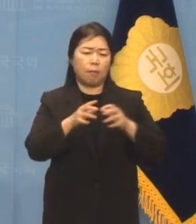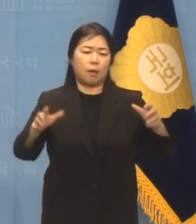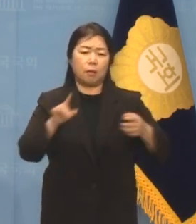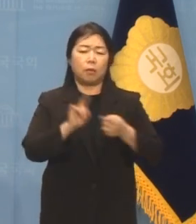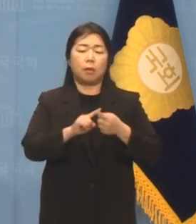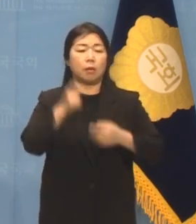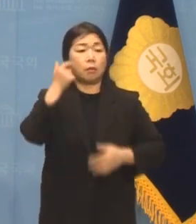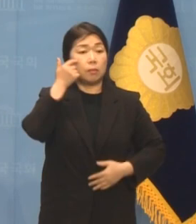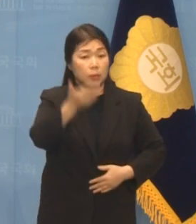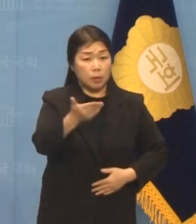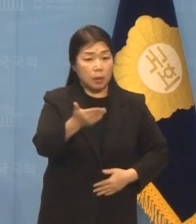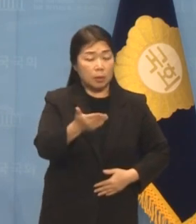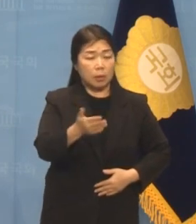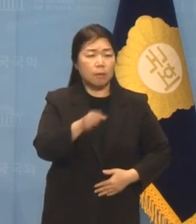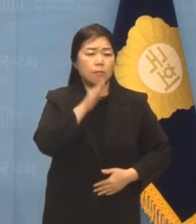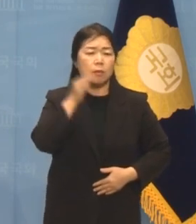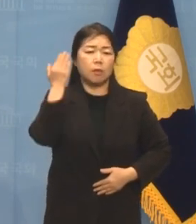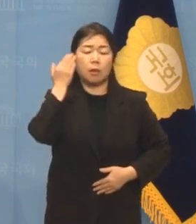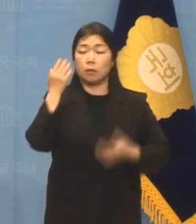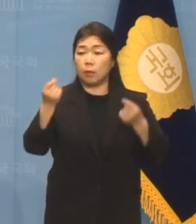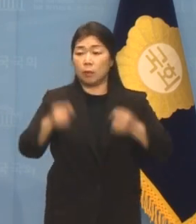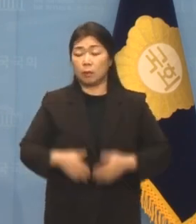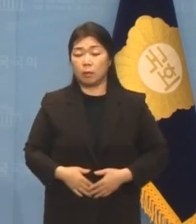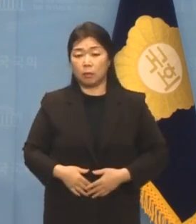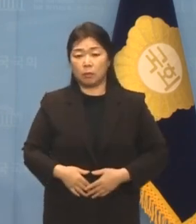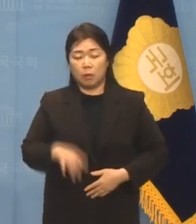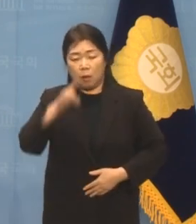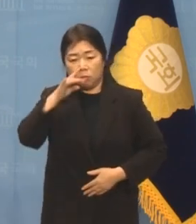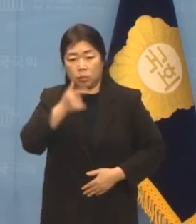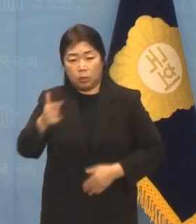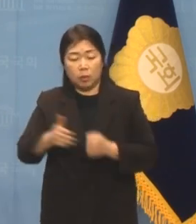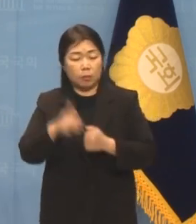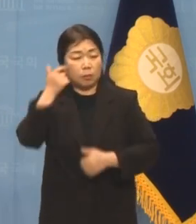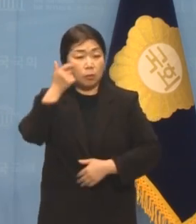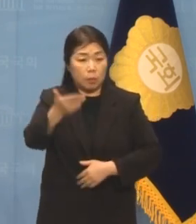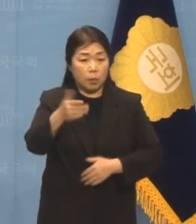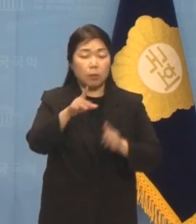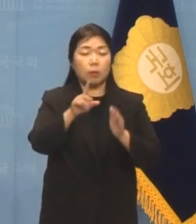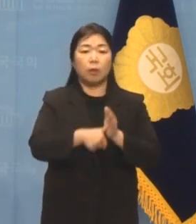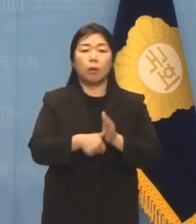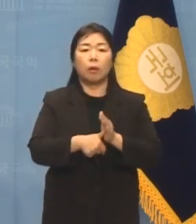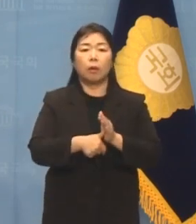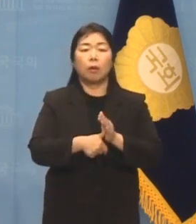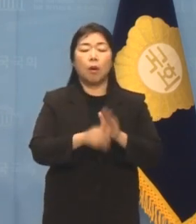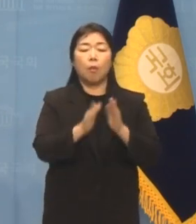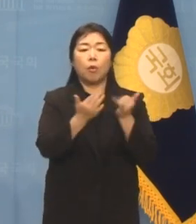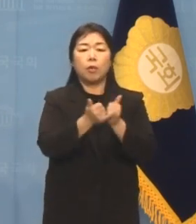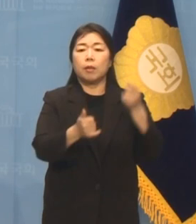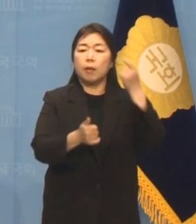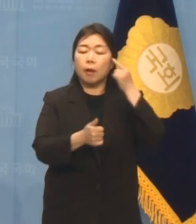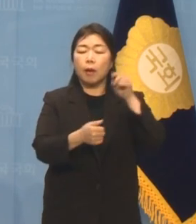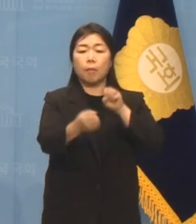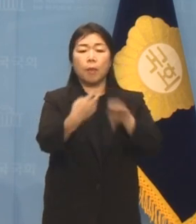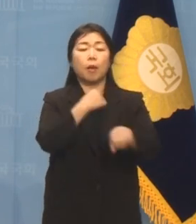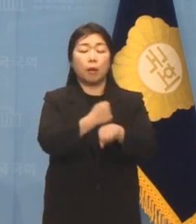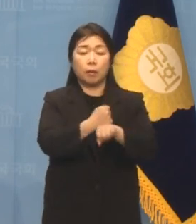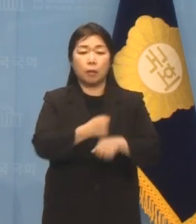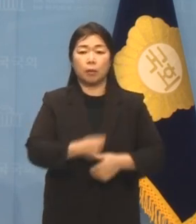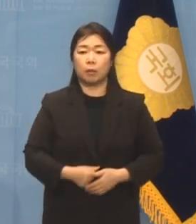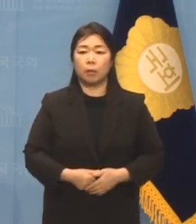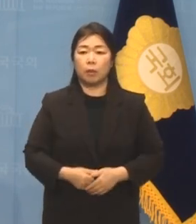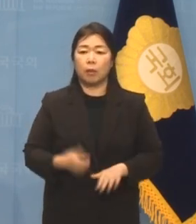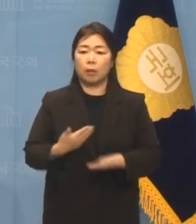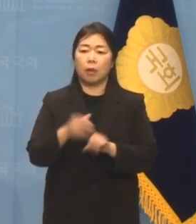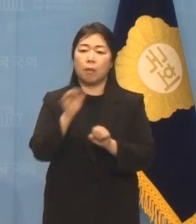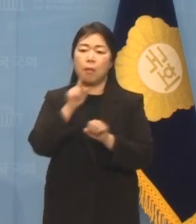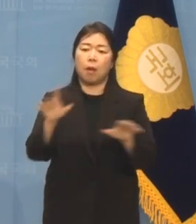지극히 정상입니다 질문에 대한 본인의 생각을 이야기하면 되지 다른 이야기는 뭐하러 꺼내 물타기